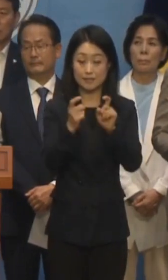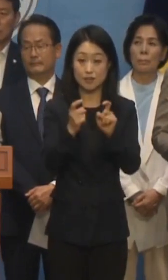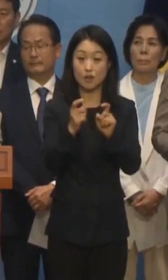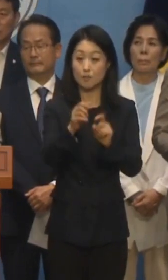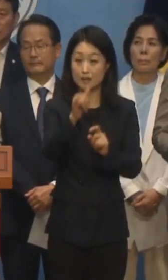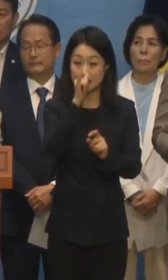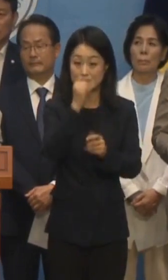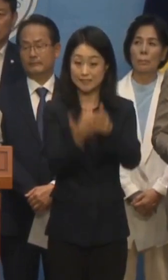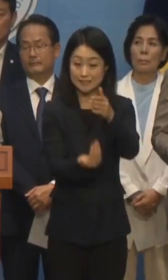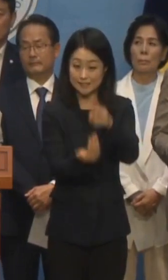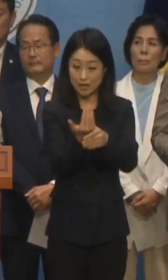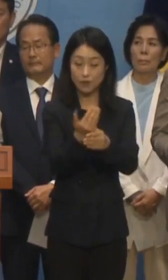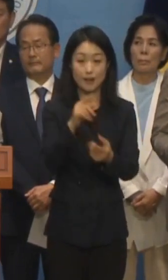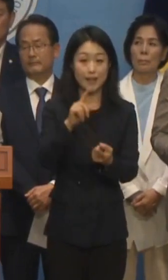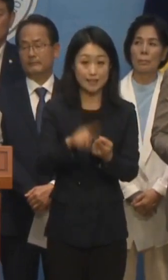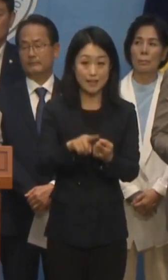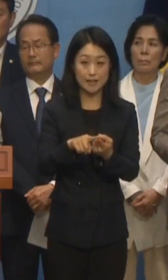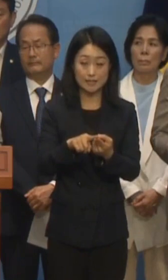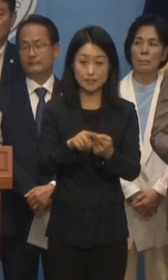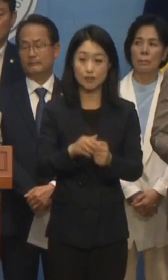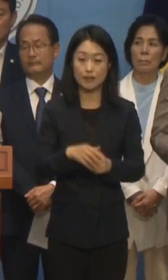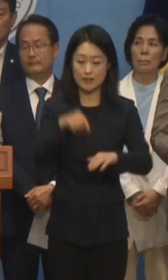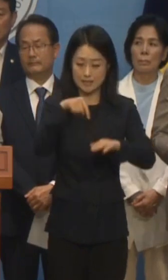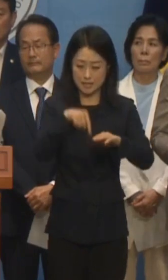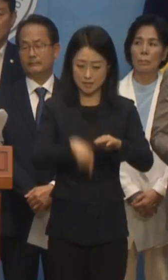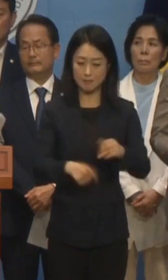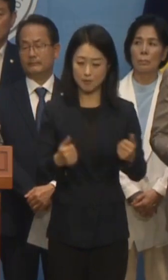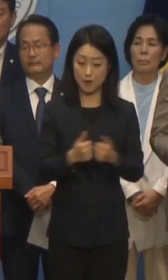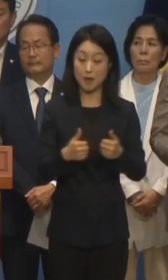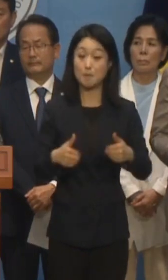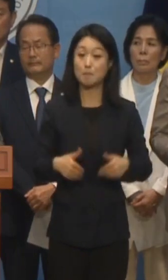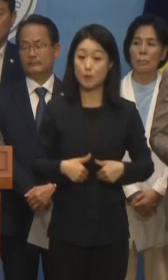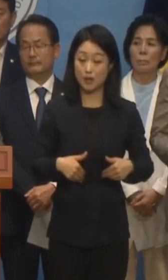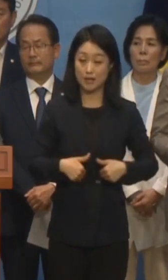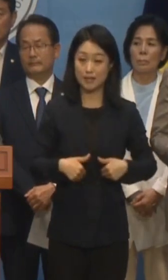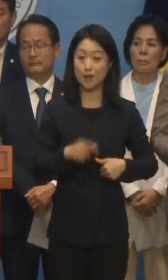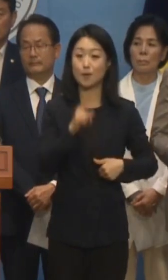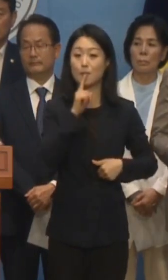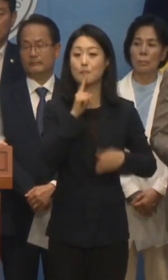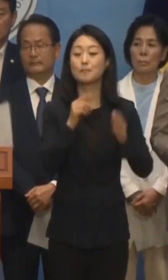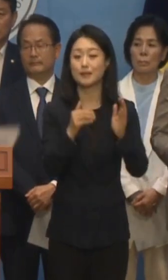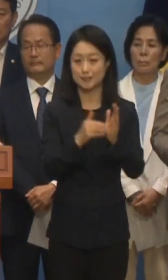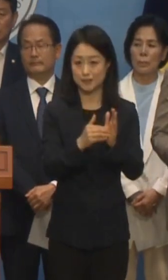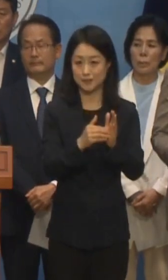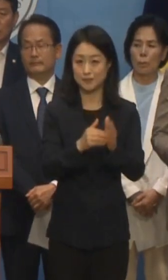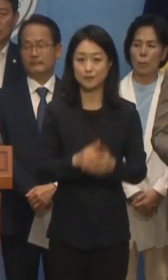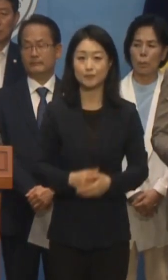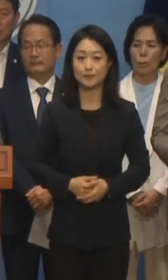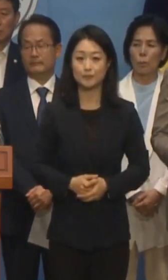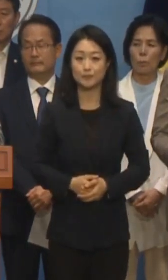있는 사건에 대해 신중히 다뤄야 할 필요가 있다고 말한 것입니다.